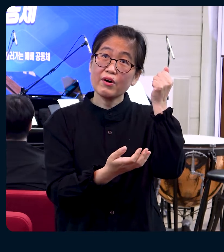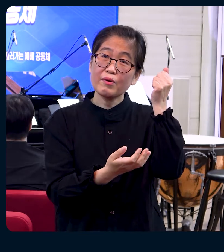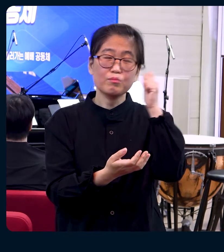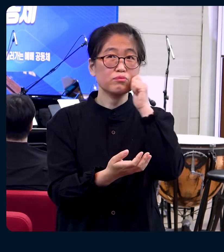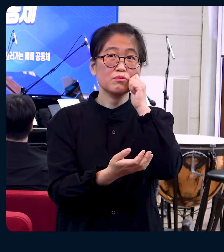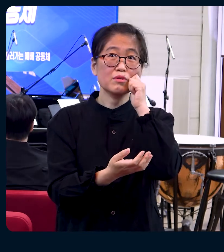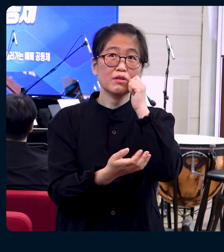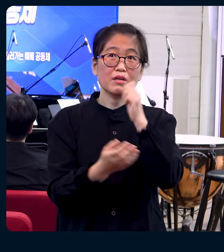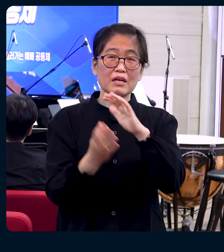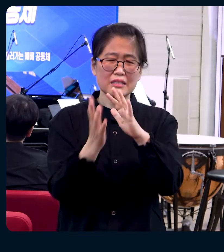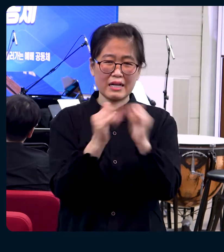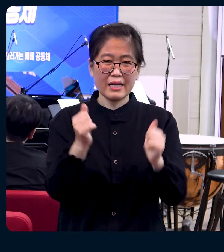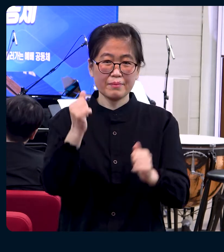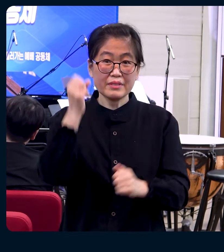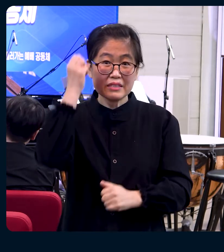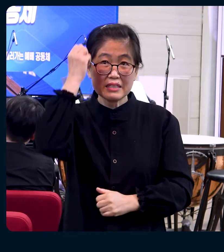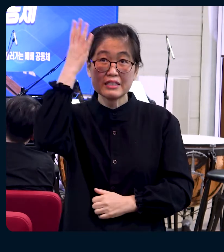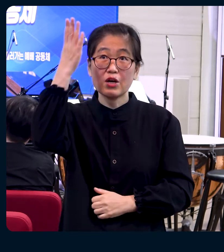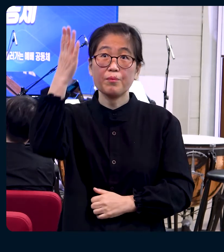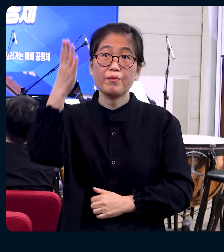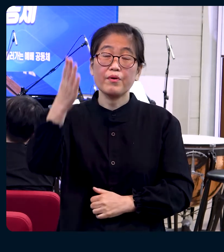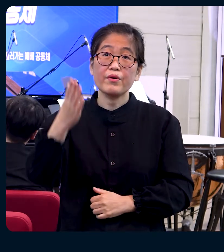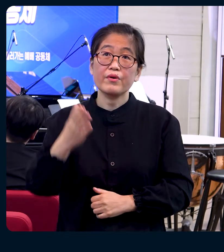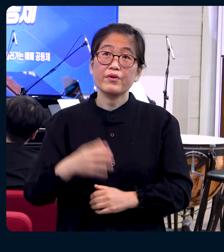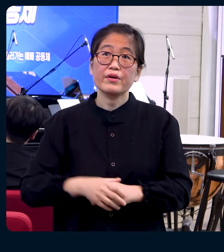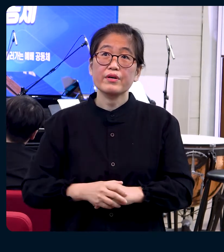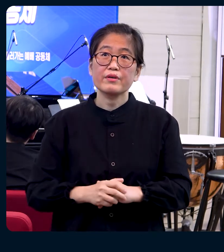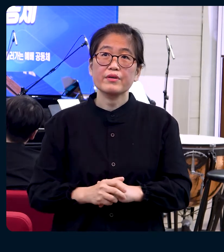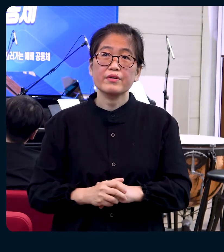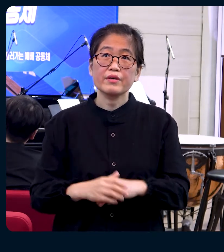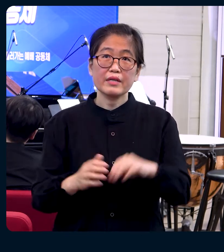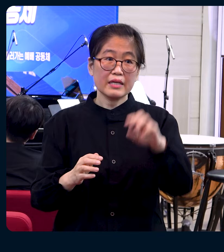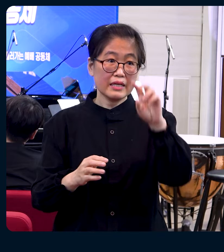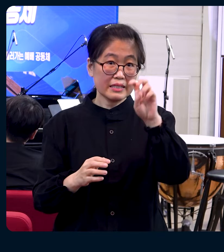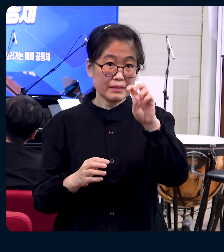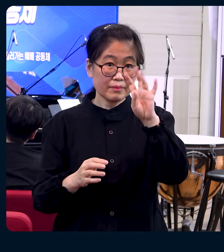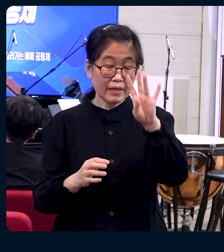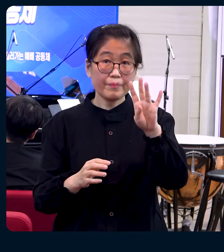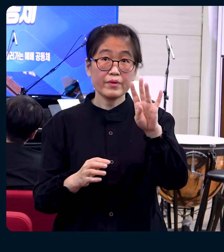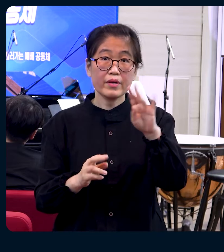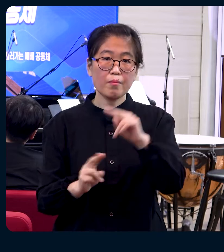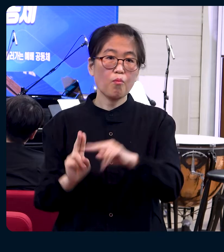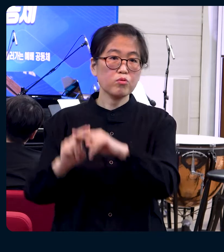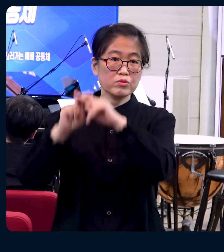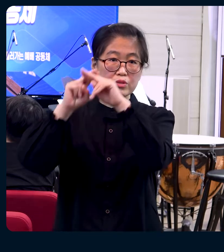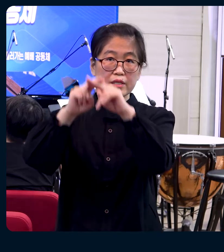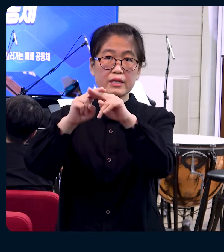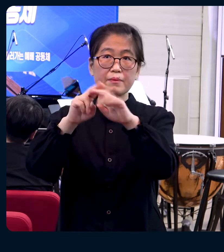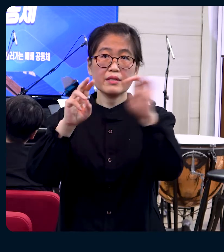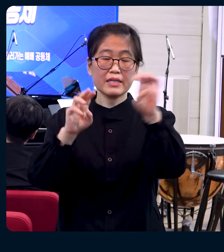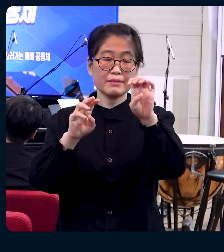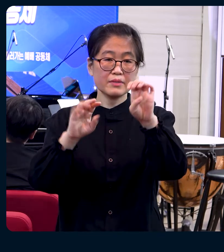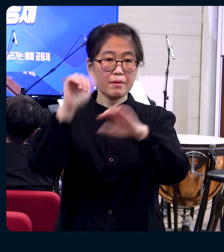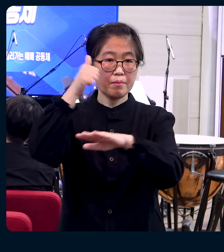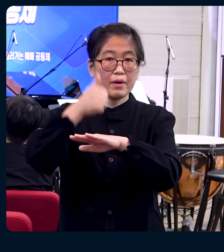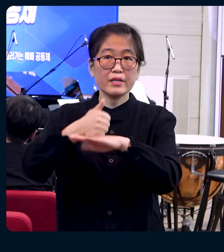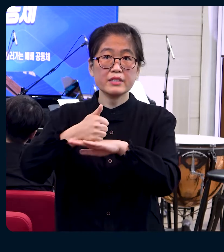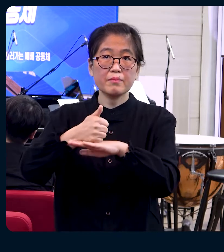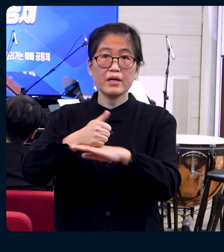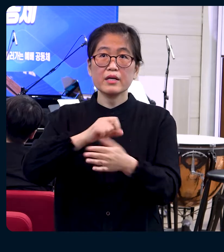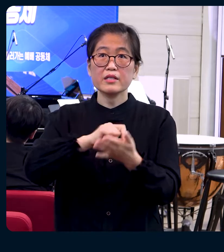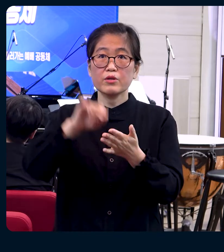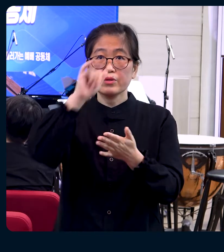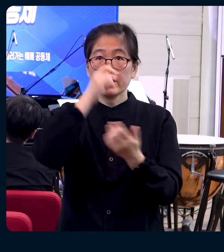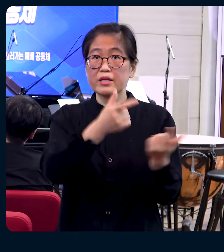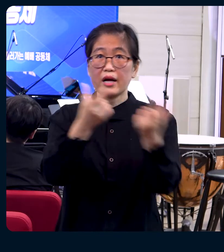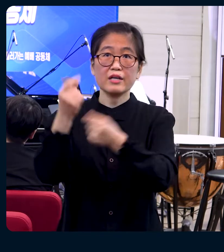기대하지 마십시오. 사람은 잊어버리는 겁니다. 어떻게 되냐면 23절에 복직된 다음에 40장 마지막 절에